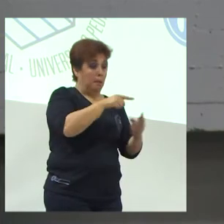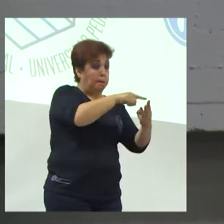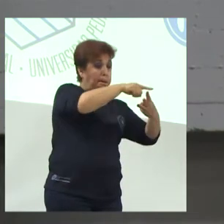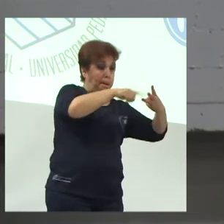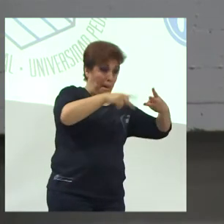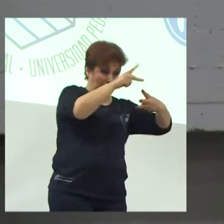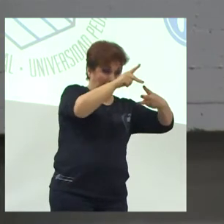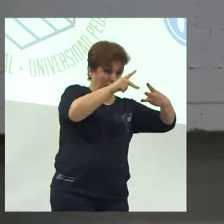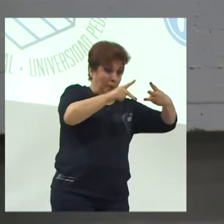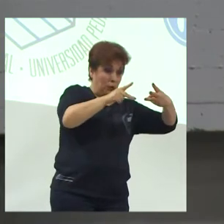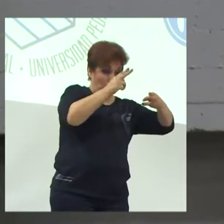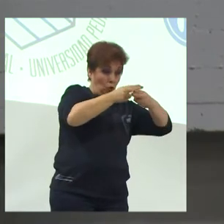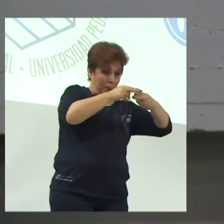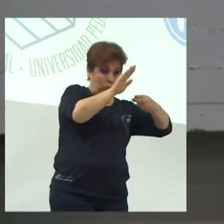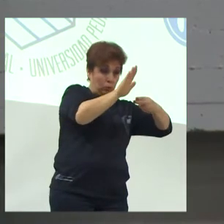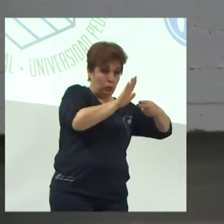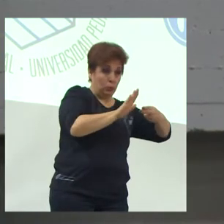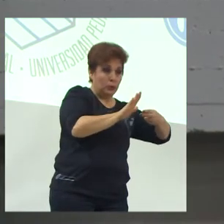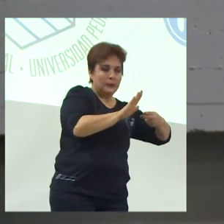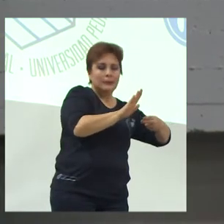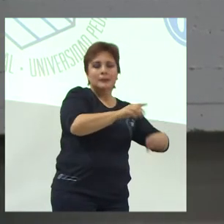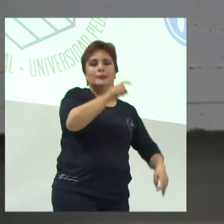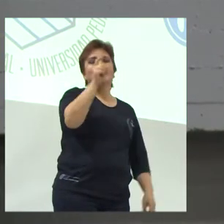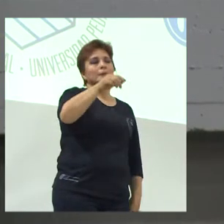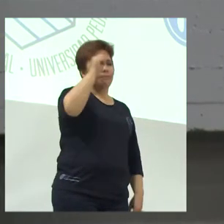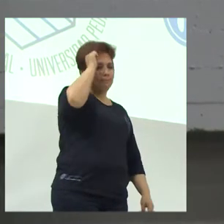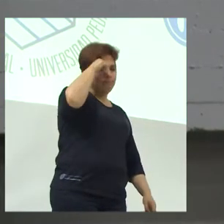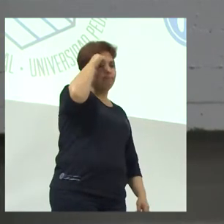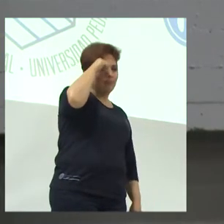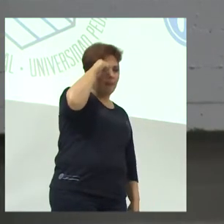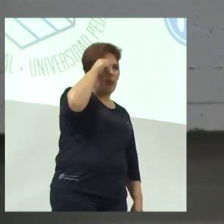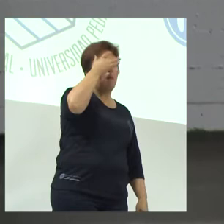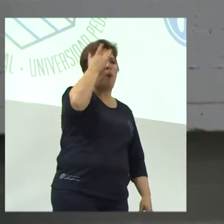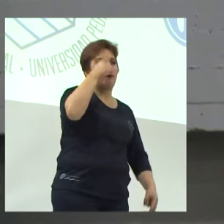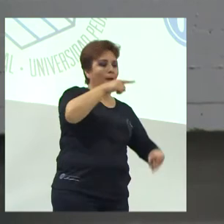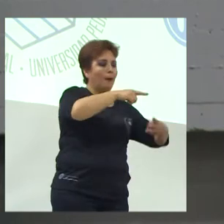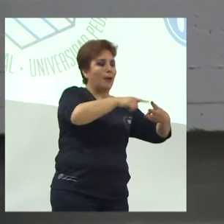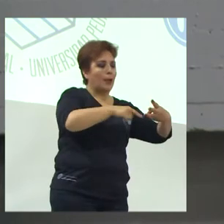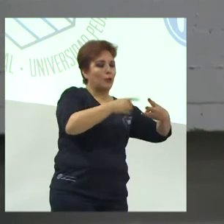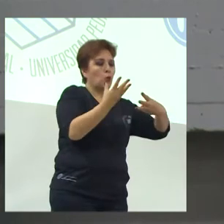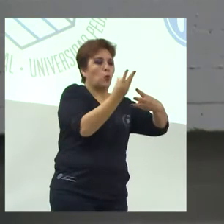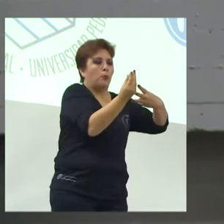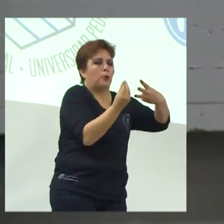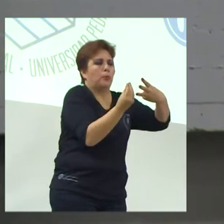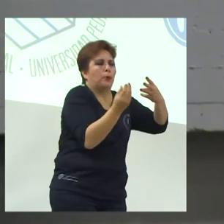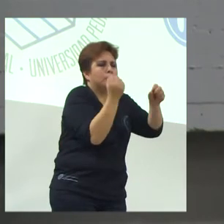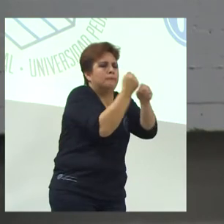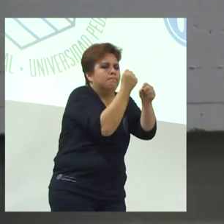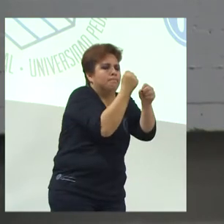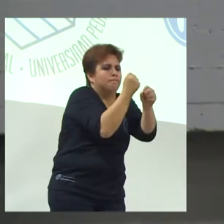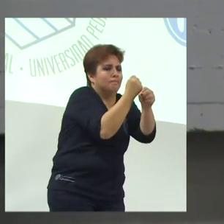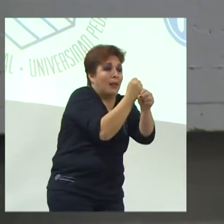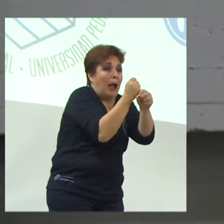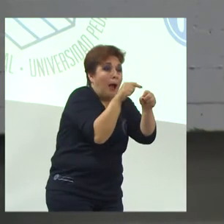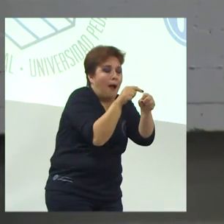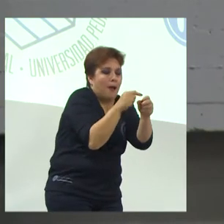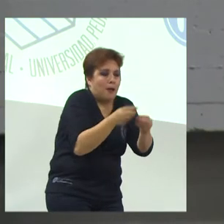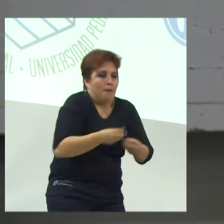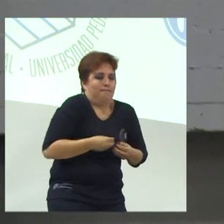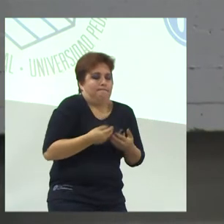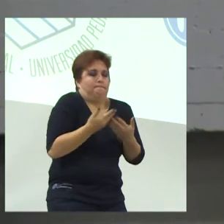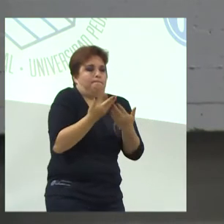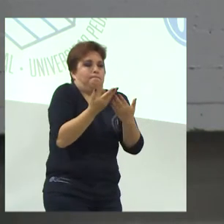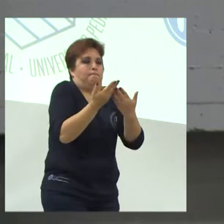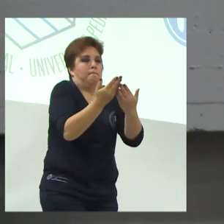mencionar hoy porque gracias a ellos y sus grupos de trabajo se consolidó la propuesta de formación